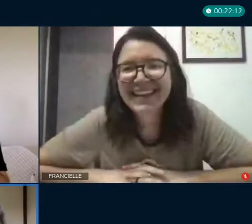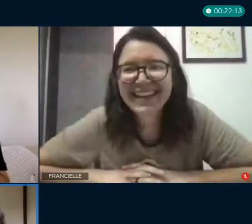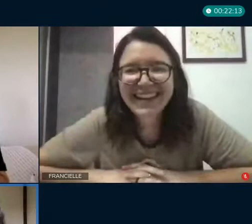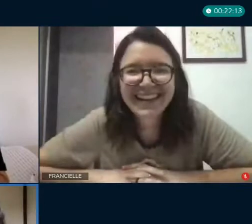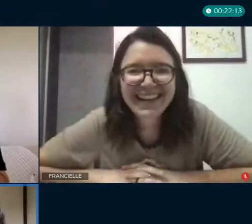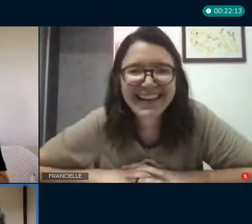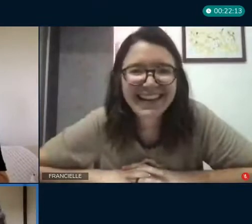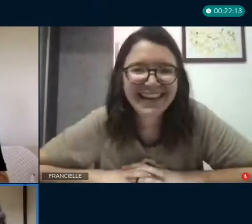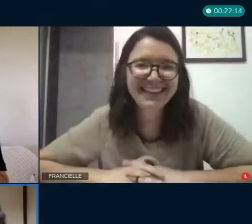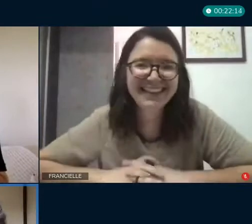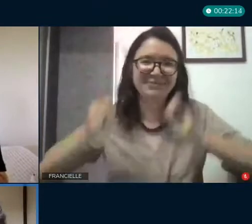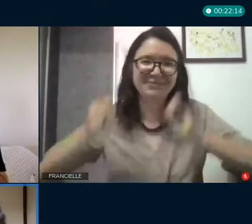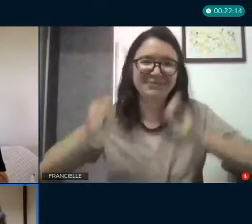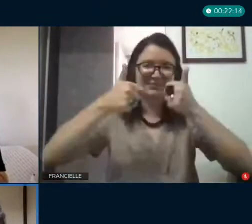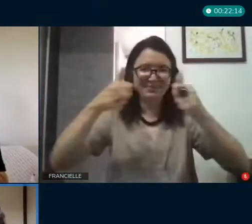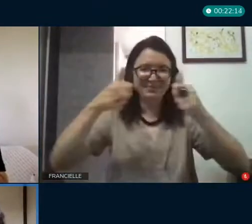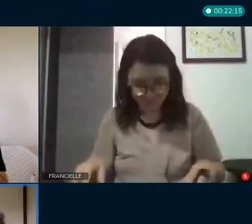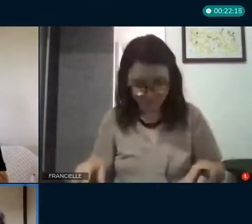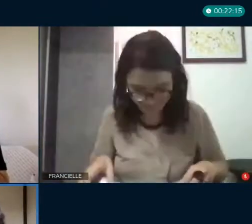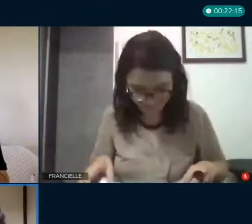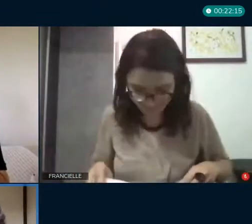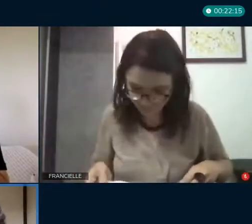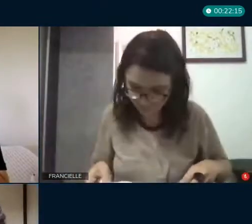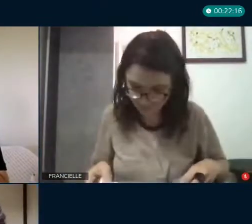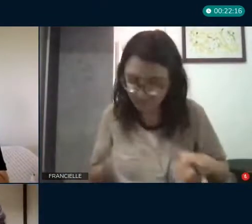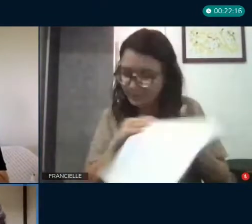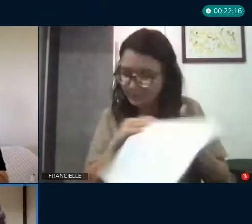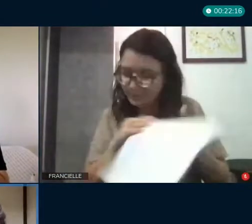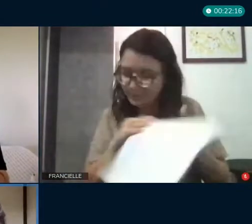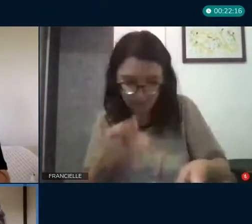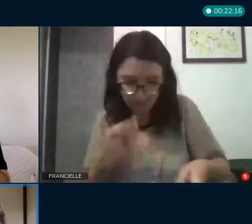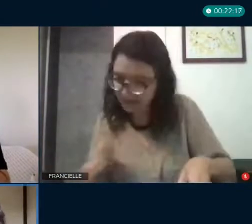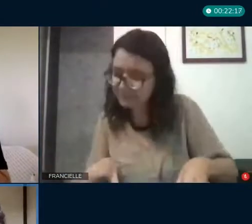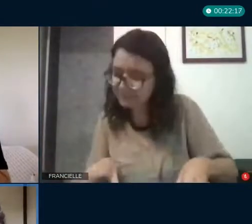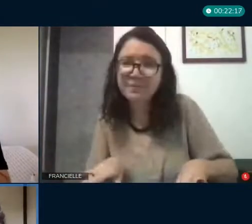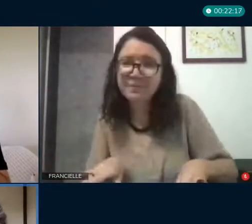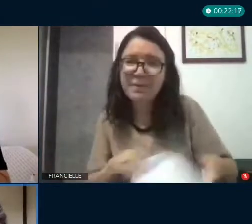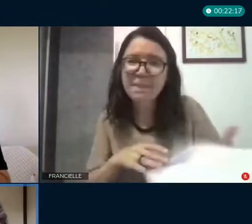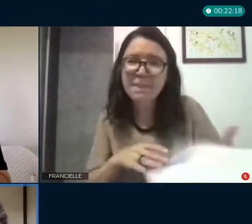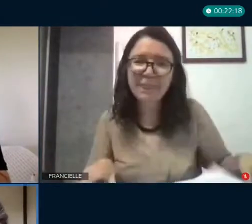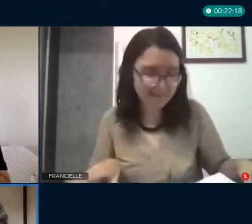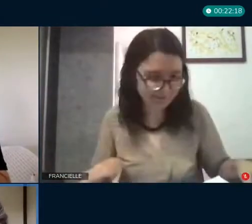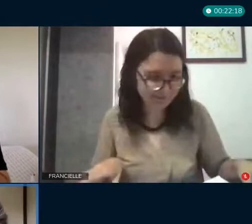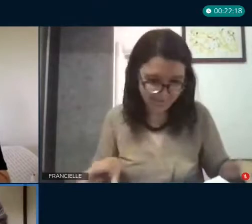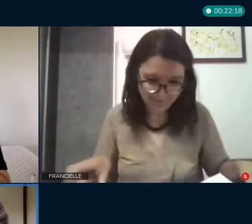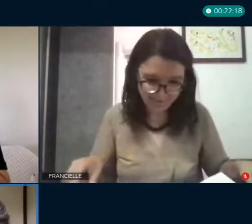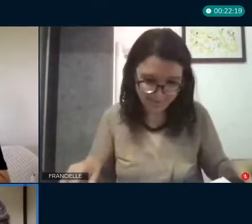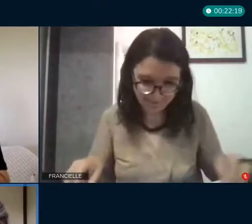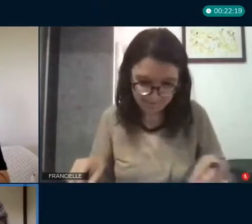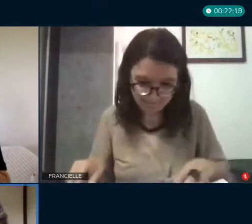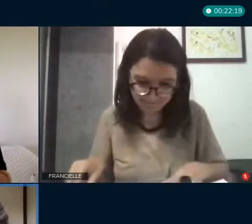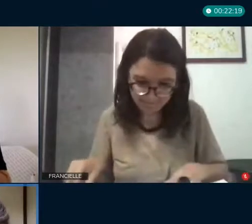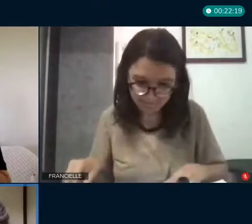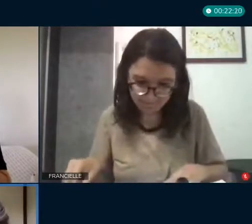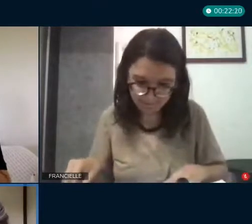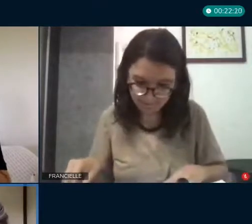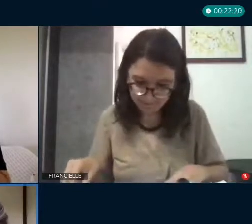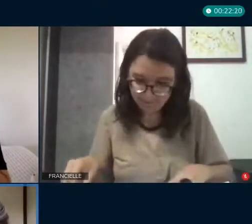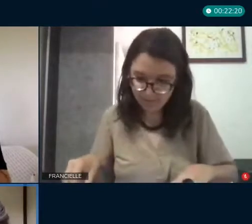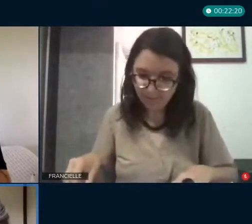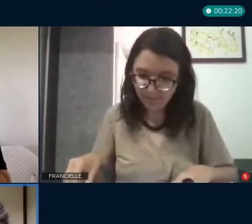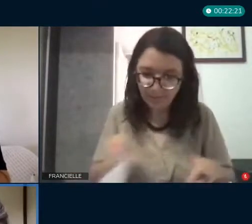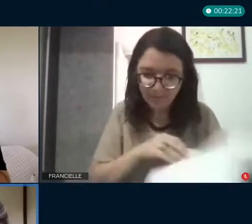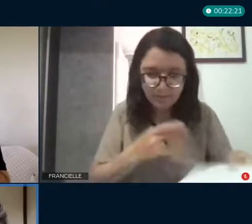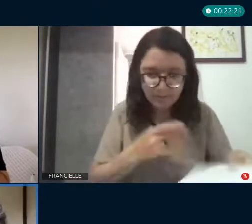tema mesmo, tá bom? Como que você vai complementar, se você vai fazer a retirada,